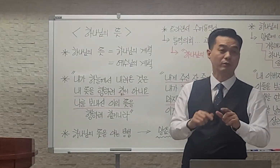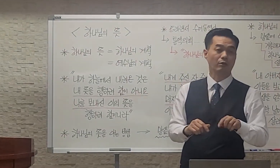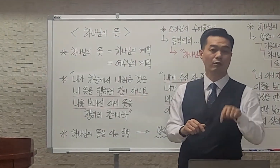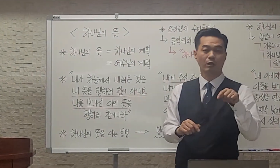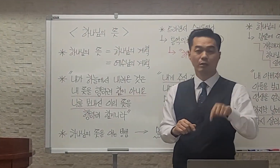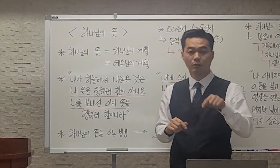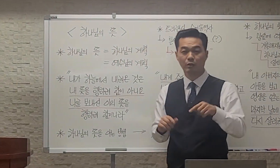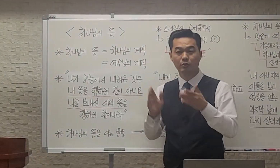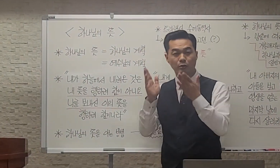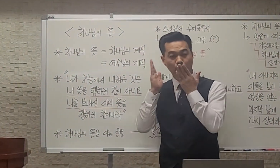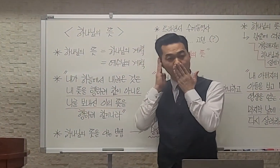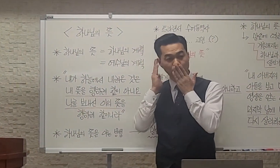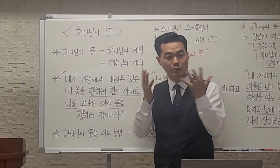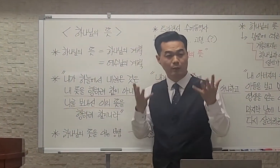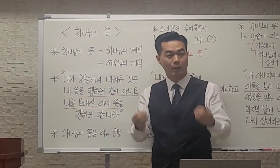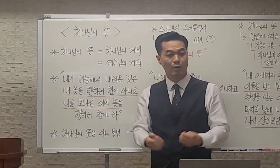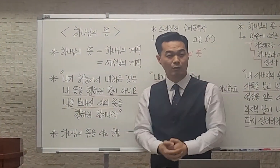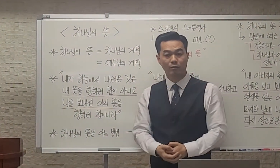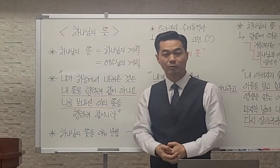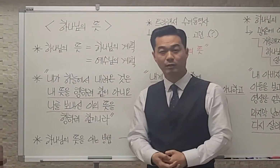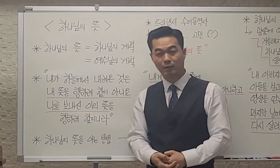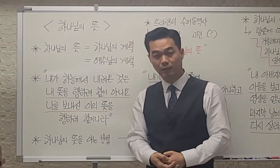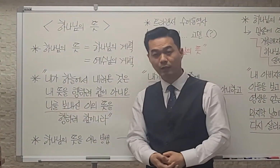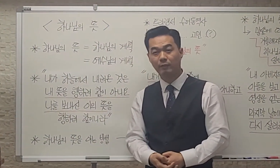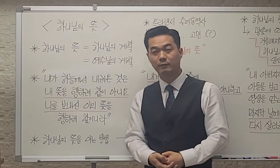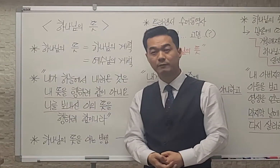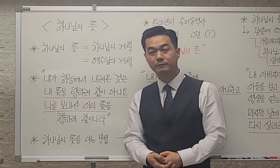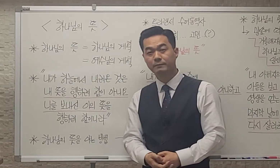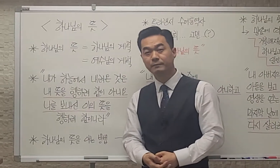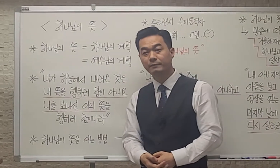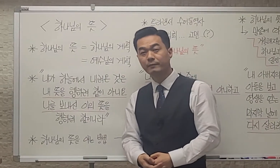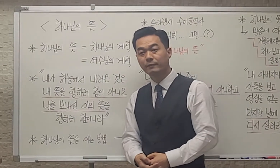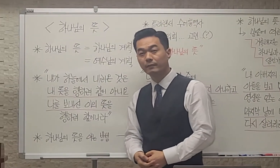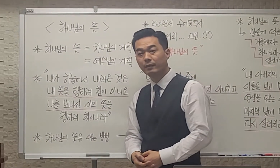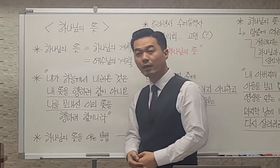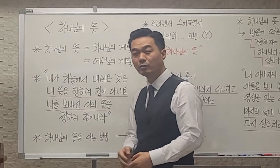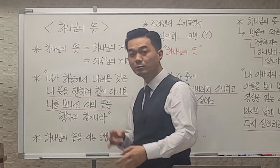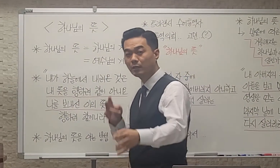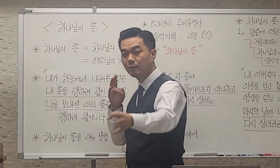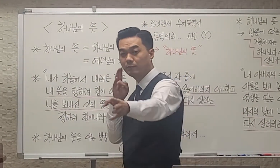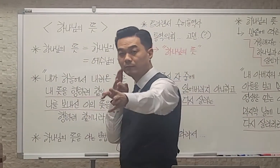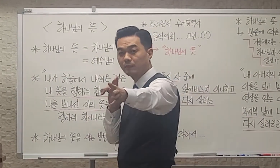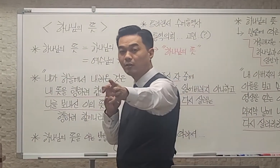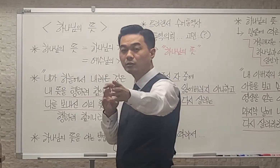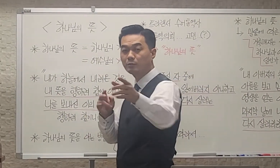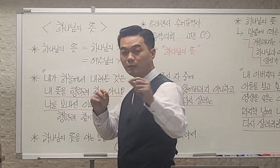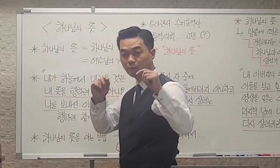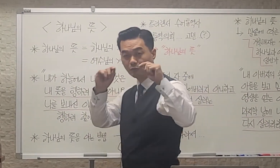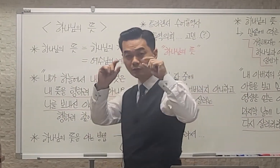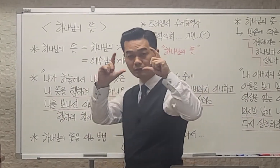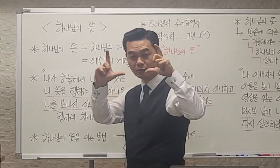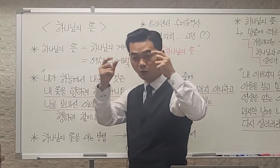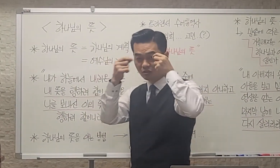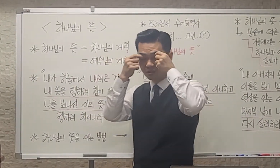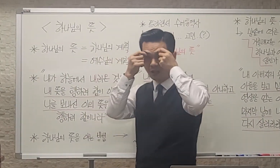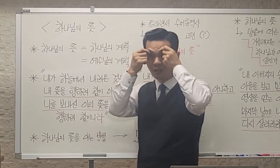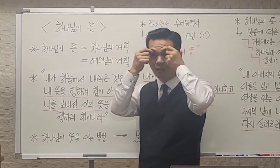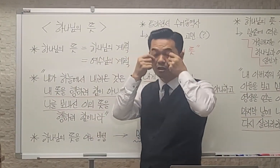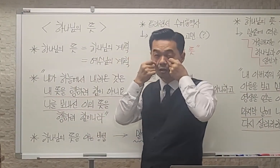대부분이고요. 여기는 농인분들이 많아요. 네. 혜영 집사님 눈을 뜨시고 크게